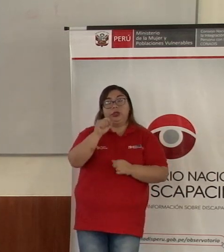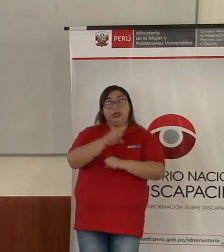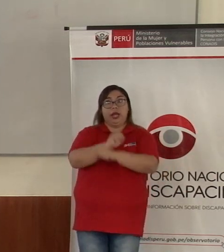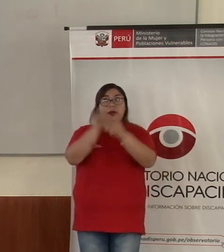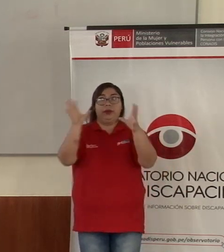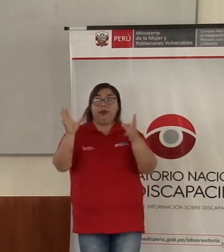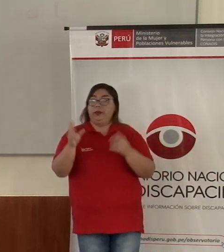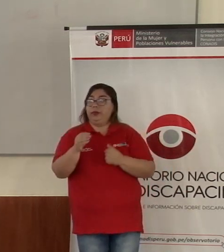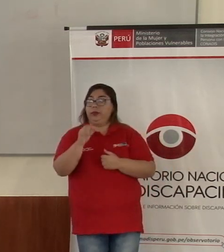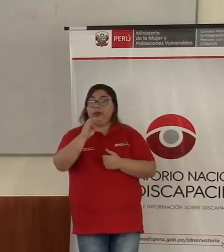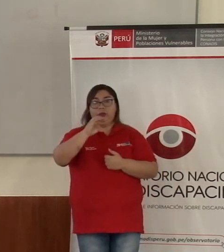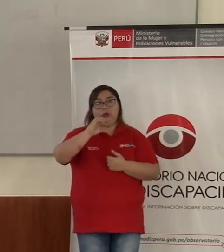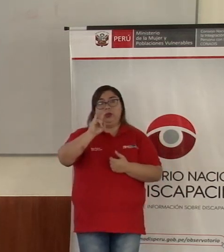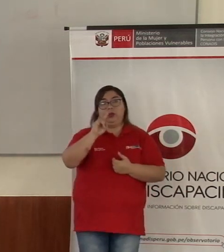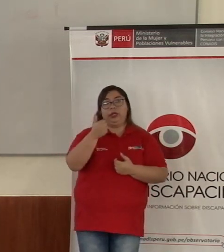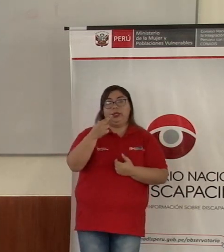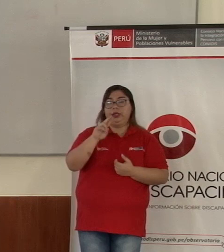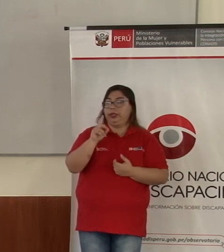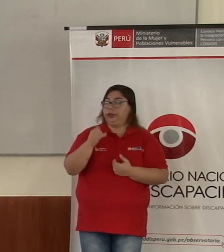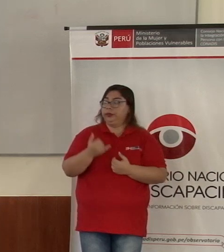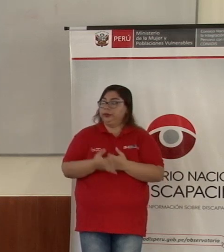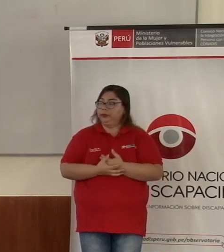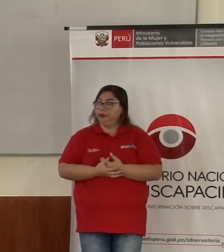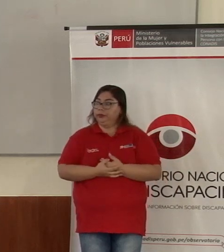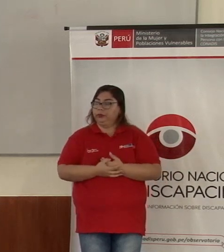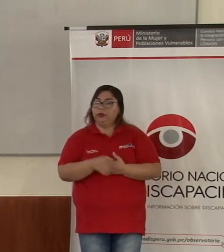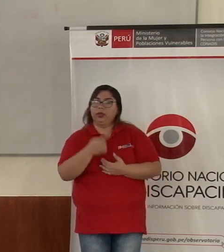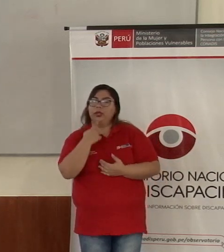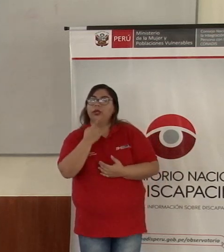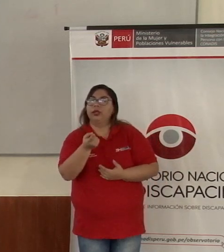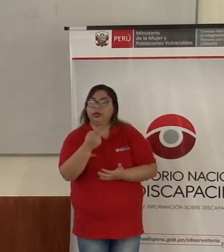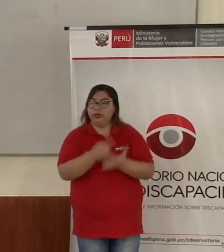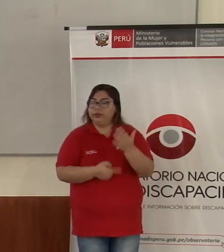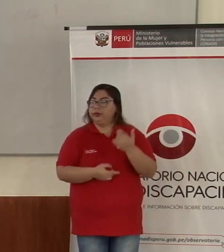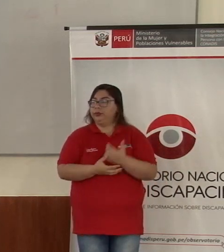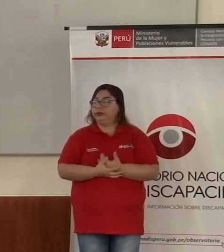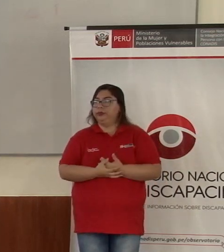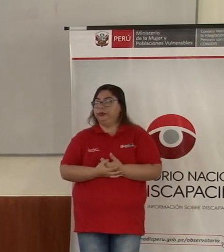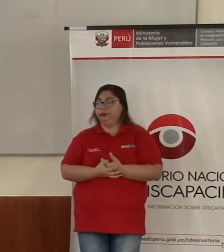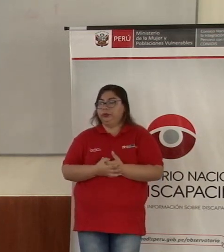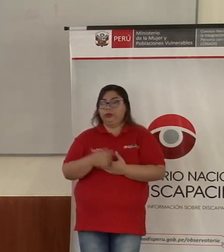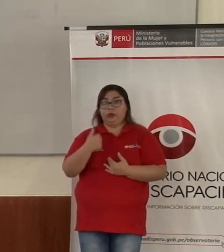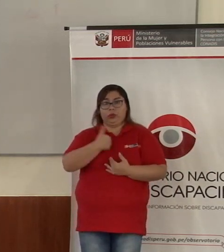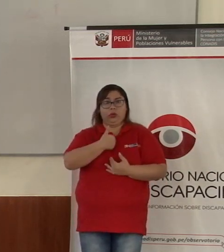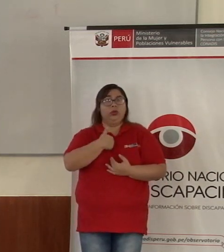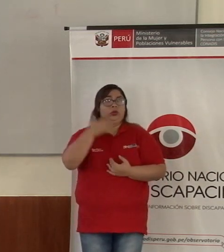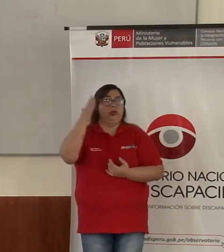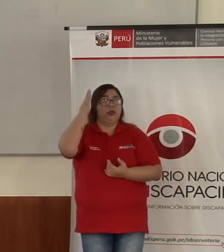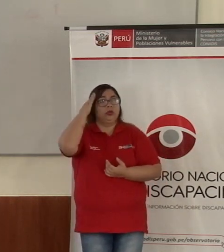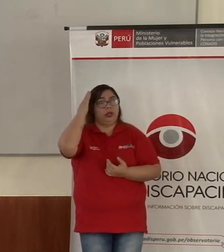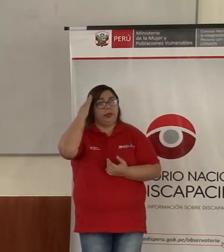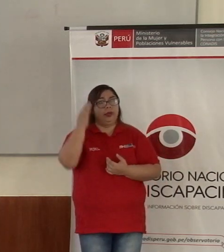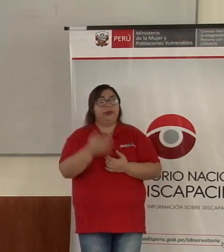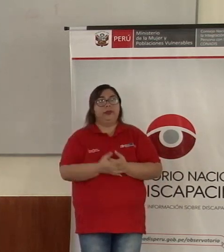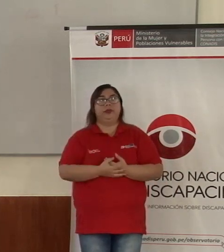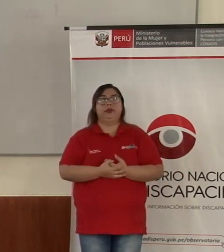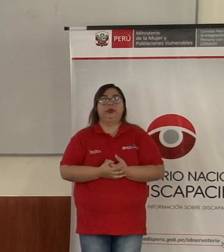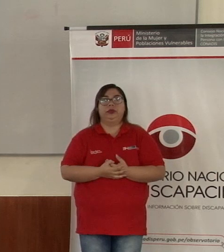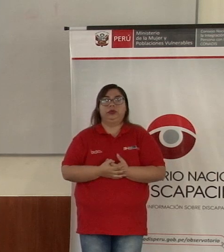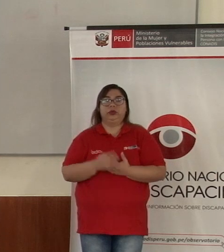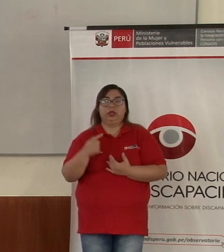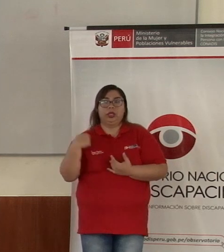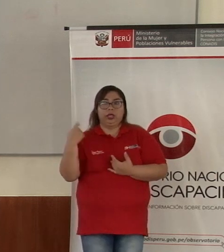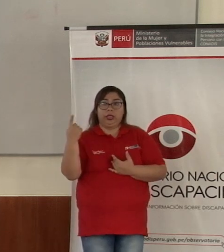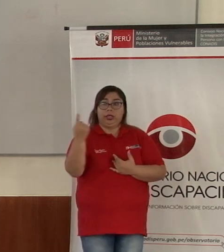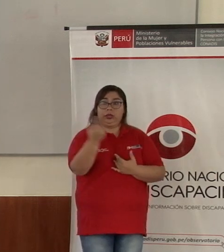tema de los apoyos y salvaguardas. ¿Qué es lo que sucede? Nosotros sabemos que de